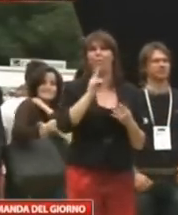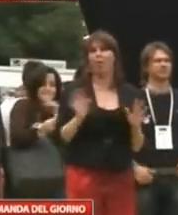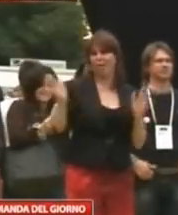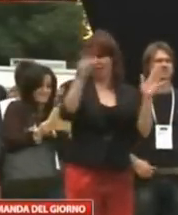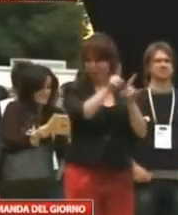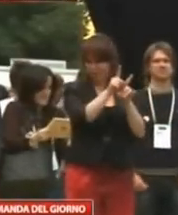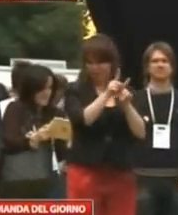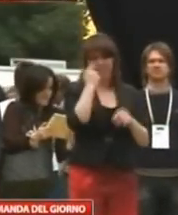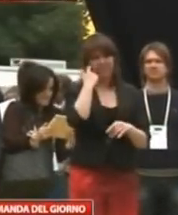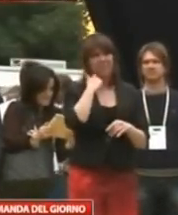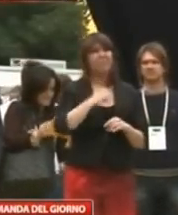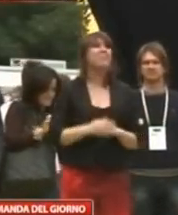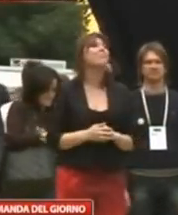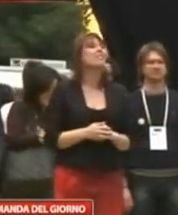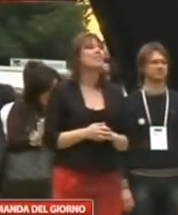vero.